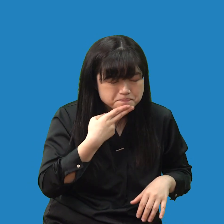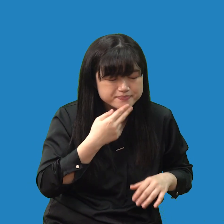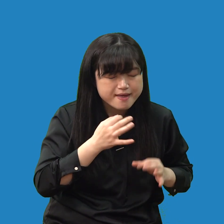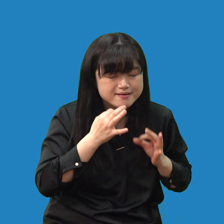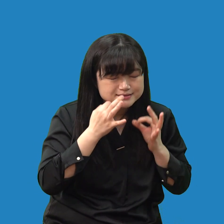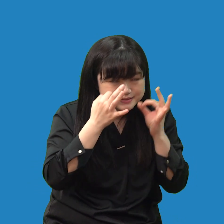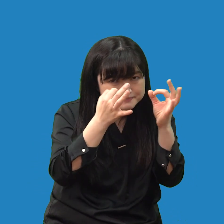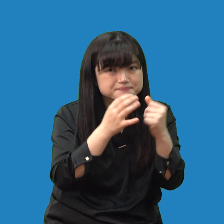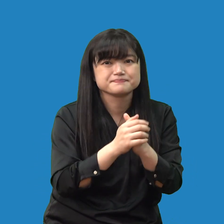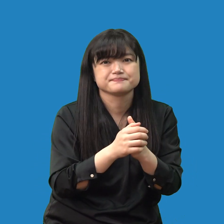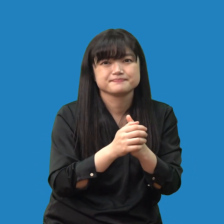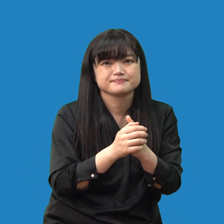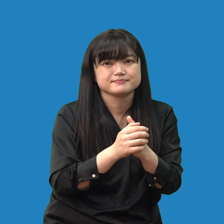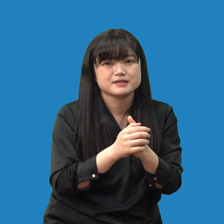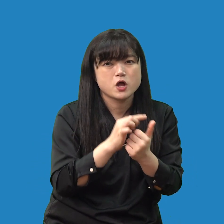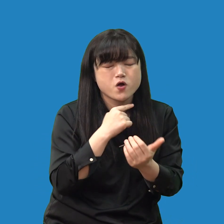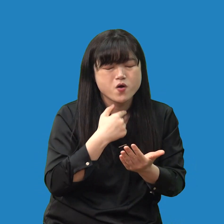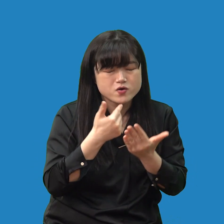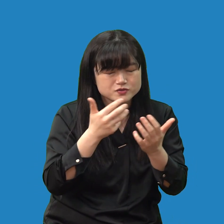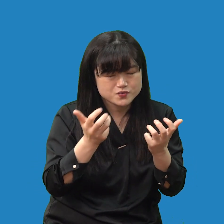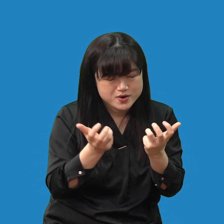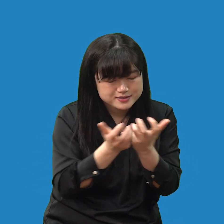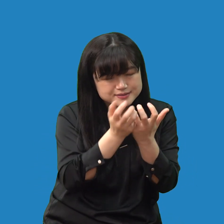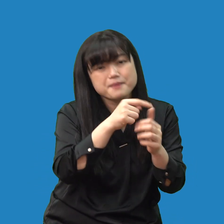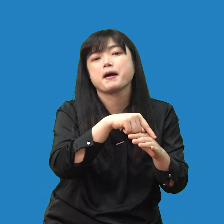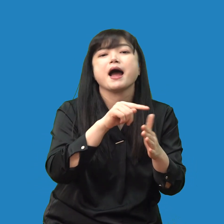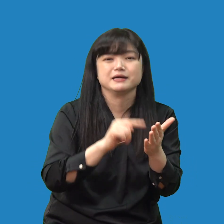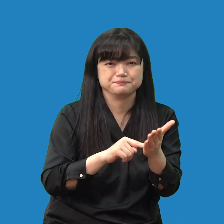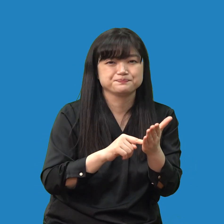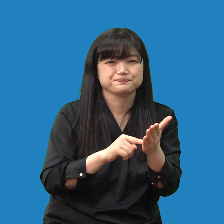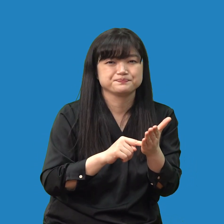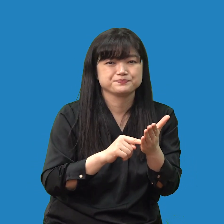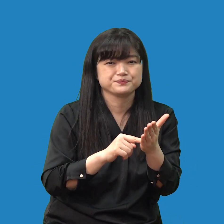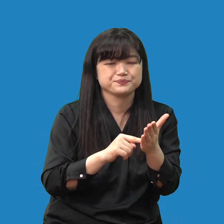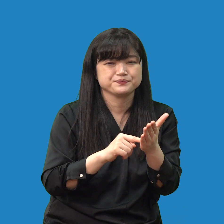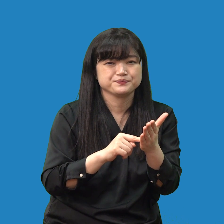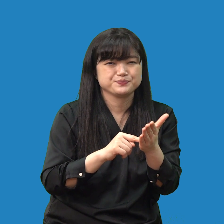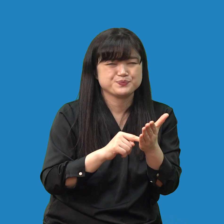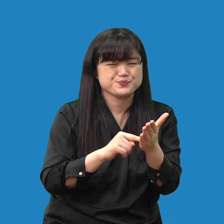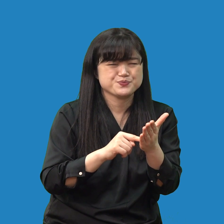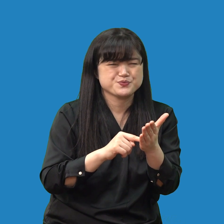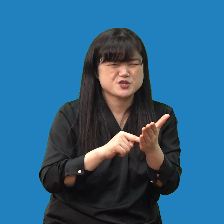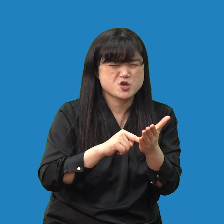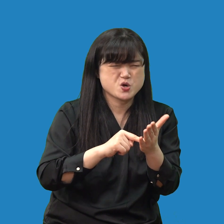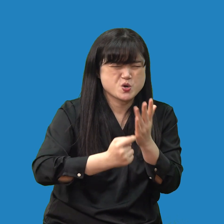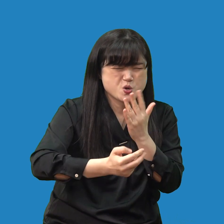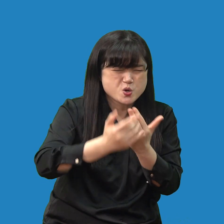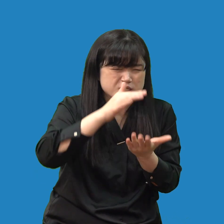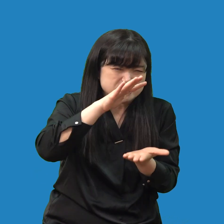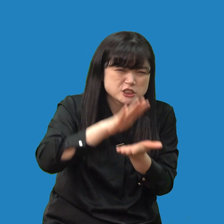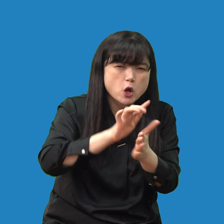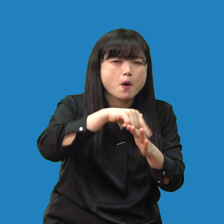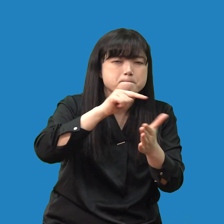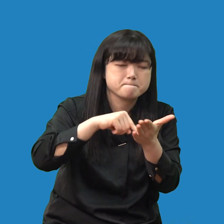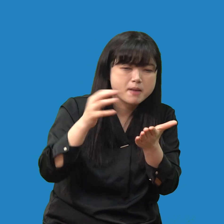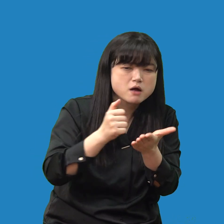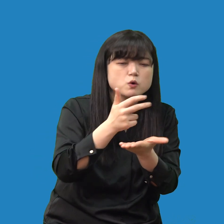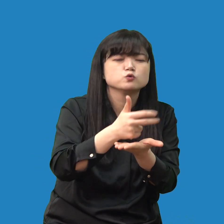모르는 애씀으로, 헌신으로 가득한 마음으로, 사그라지지 않는 열정으로 주를